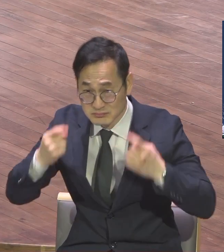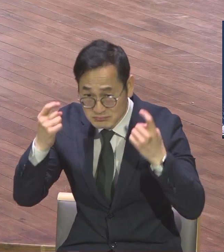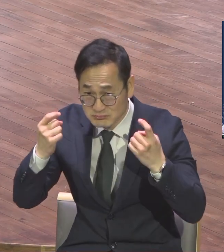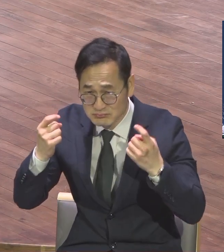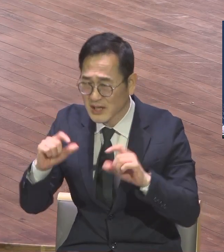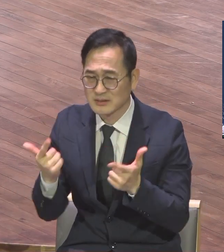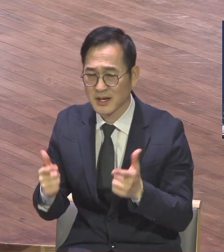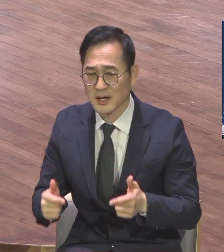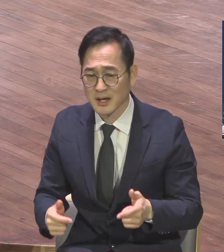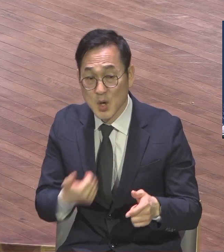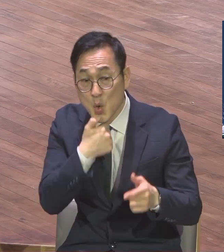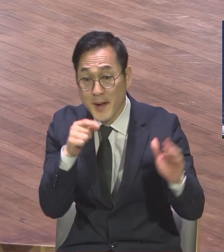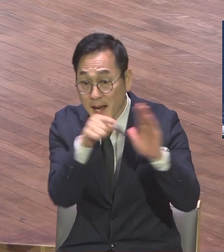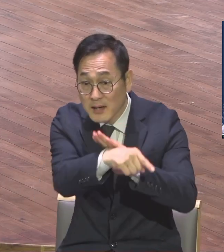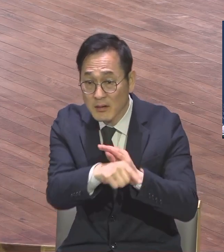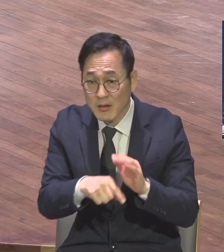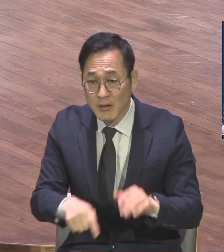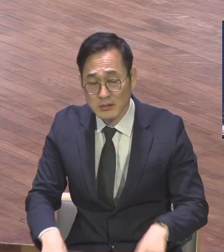사업차 가는 게